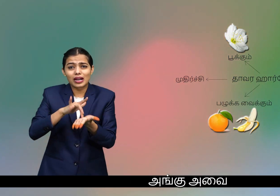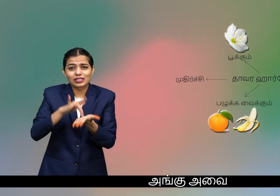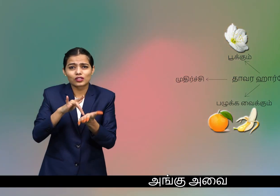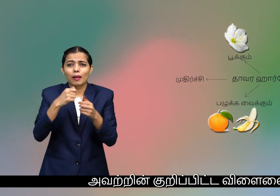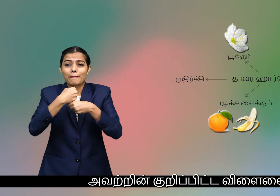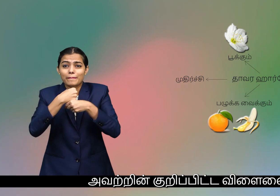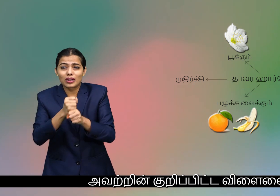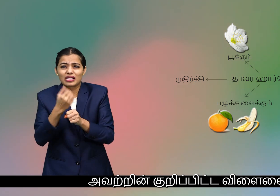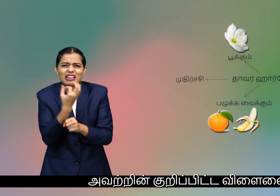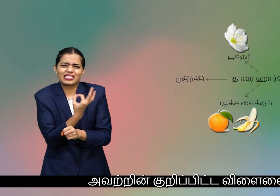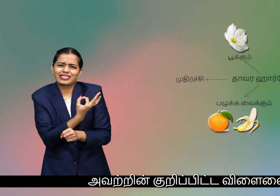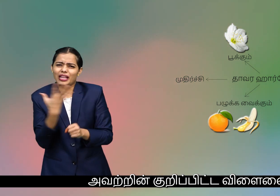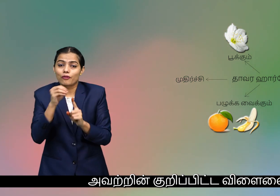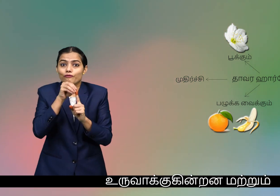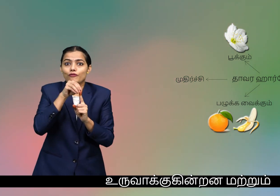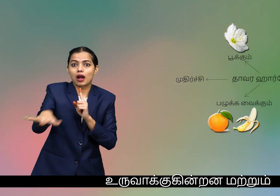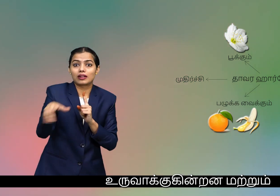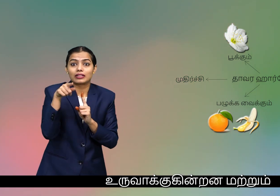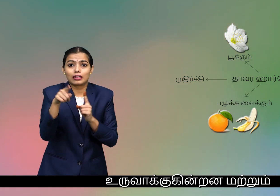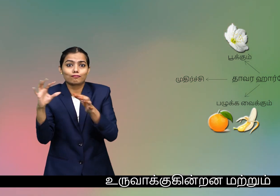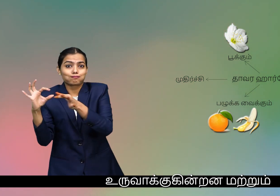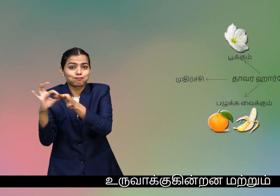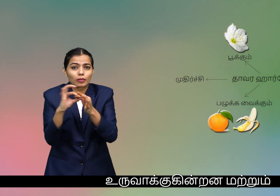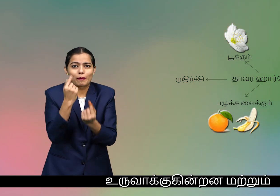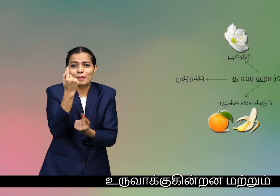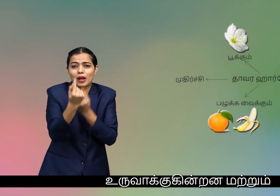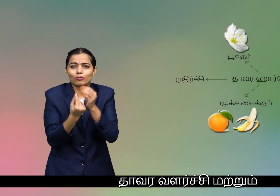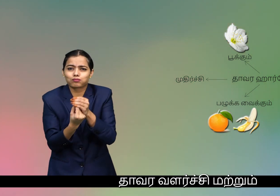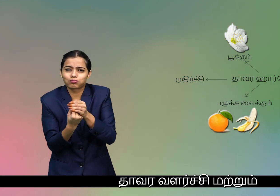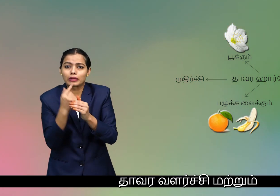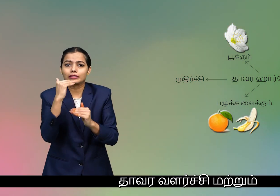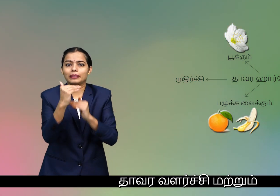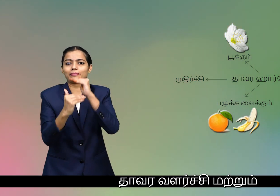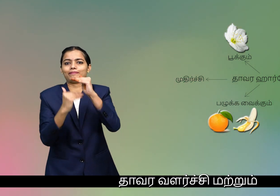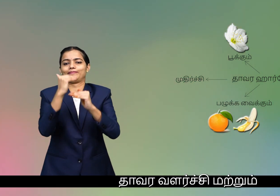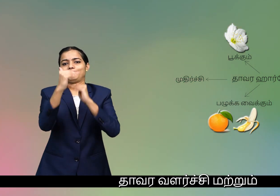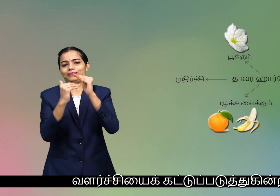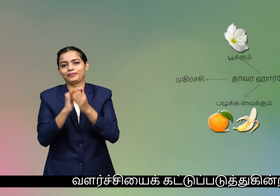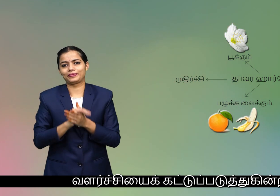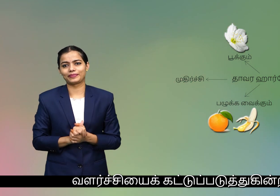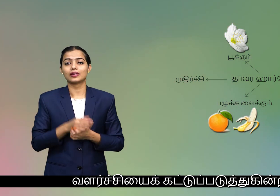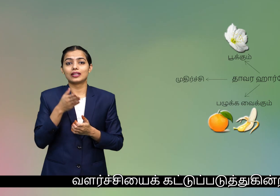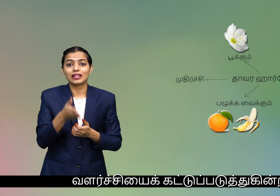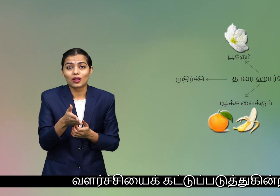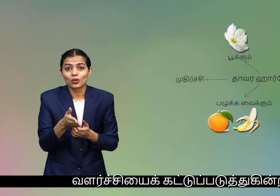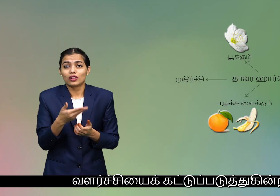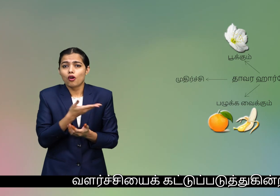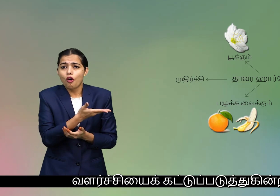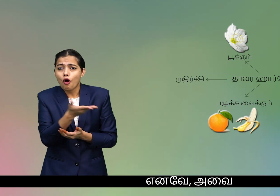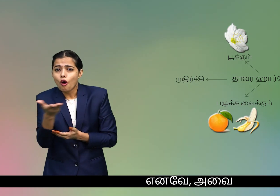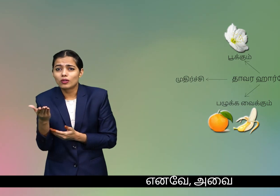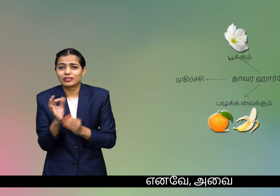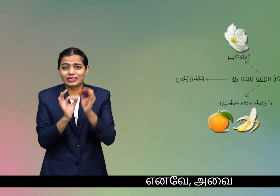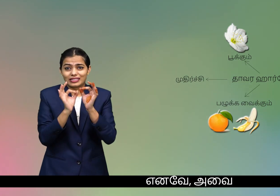அங்கு அவை அவற்றின் குறிப்பிட்ட விளைவை உருவாக்குகின்றன மற்றும் தாவர வளர்ச்சி மற்றும் வளர்ச்சியை